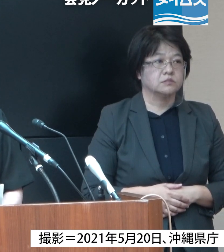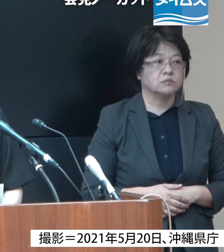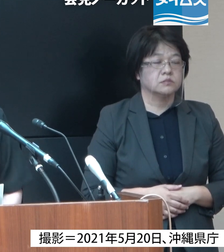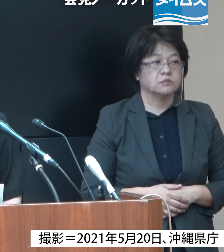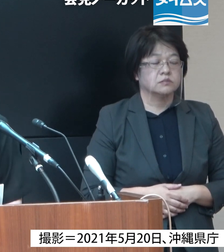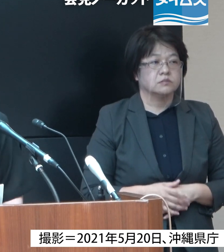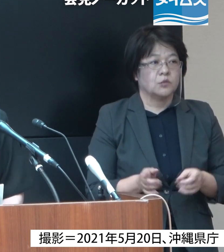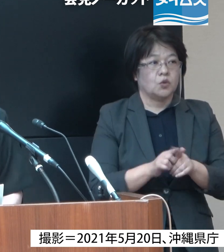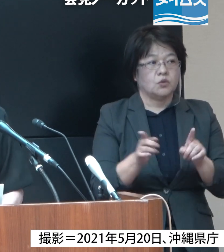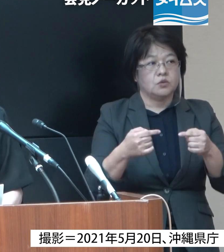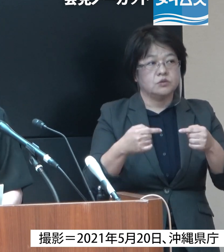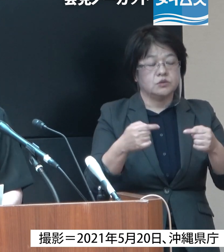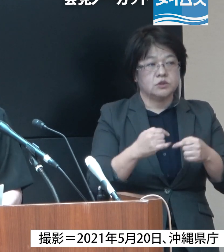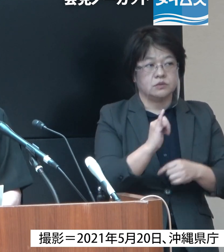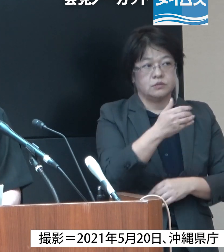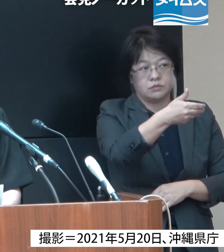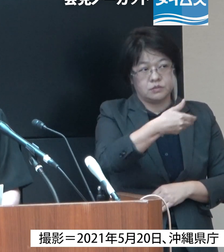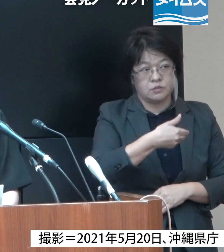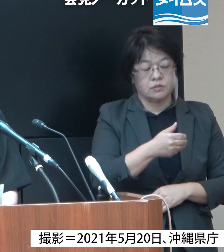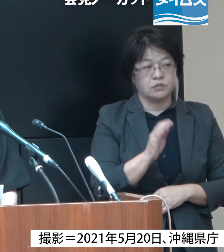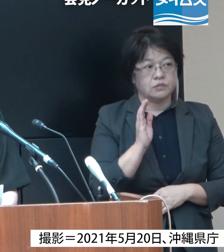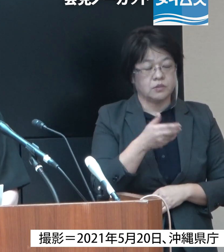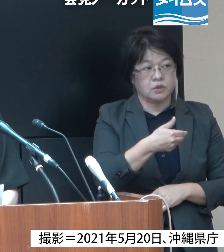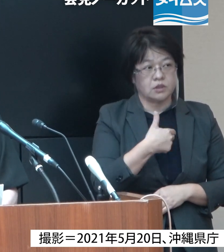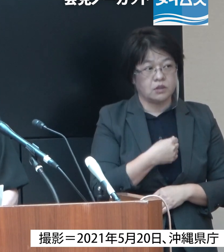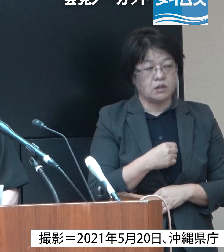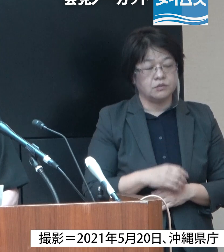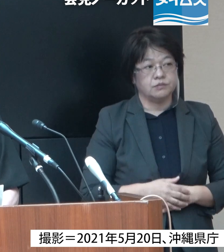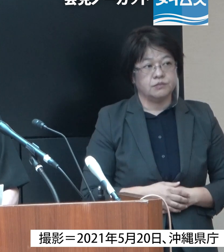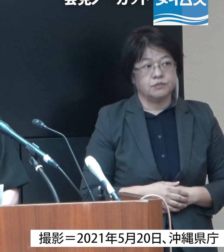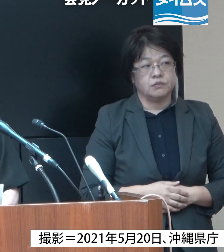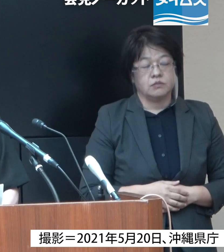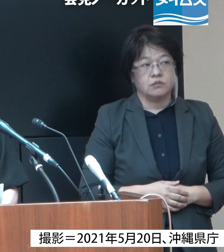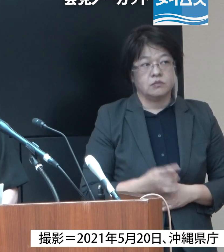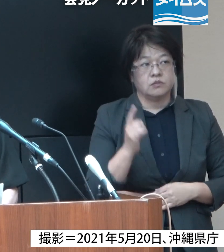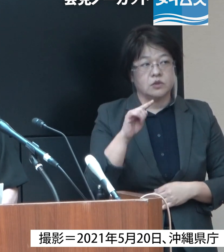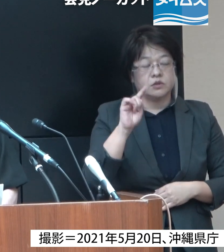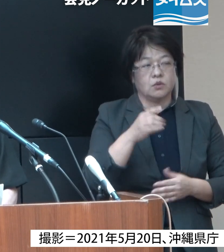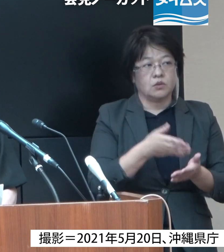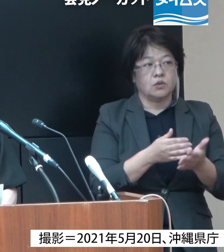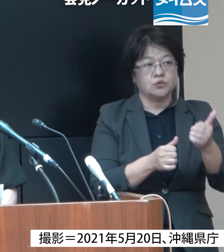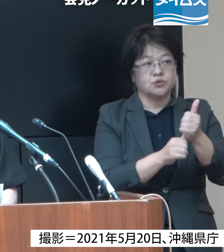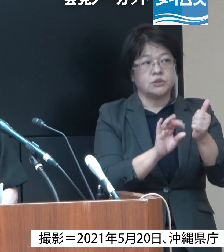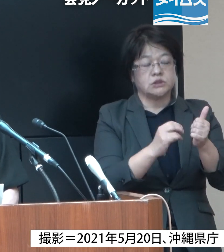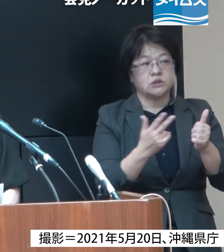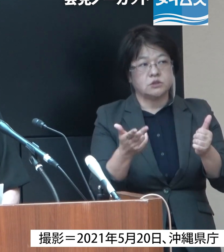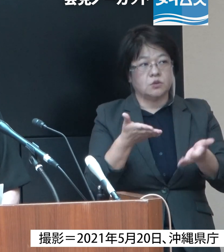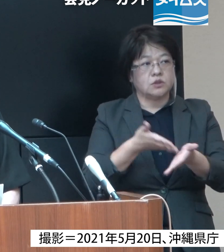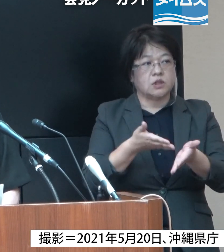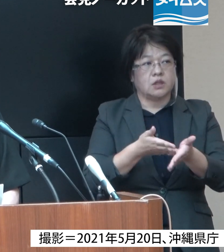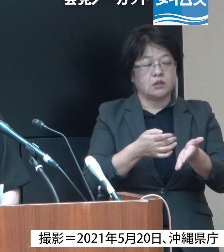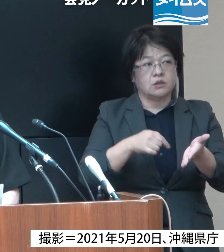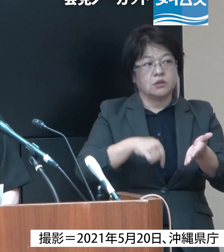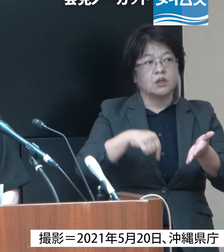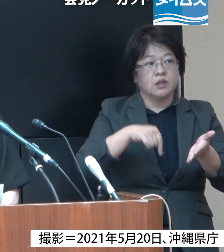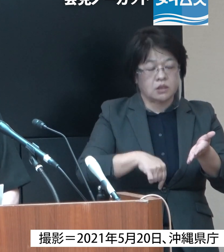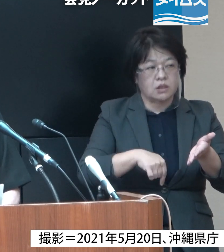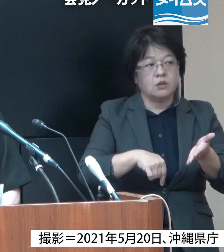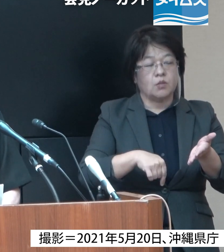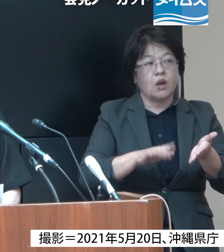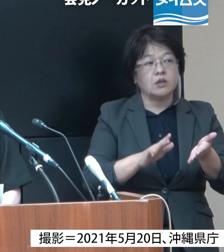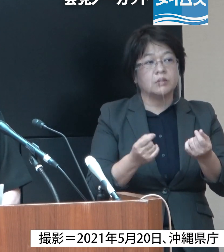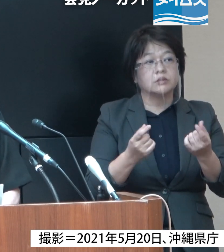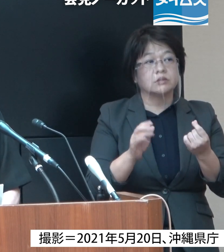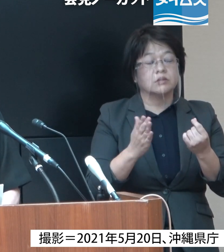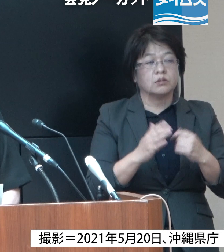ますでしょうか。よろしいでしょうか。どうぞ。京都市の富田です。ちょっと一点お伺いしたいんですけれども、はい、昨日の記者会見で知事もおっしゃったんですけれども